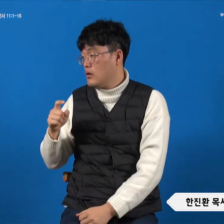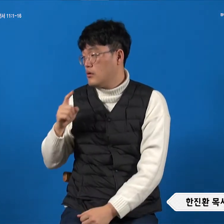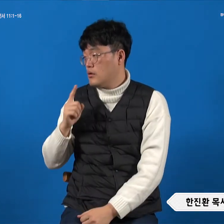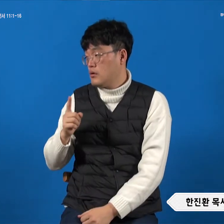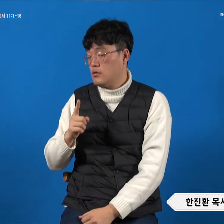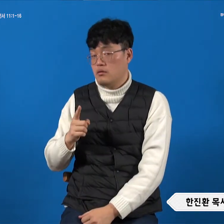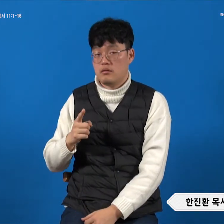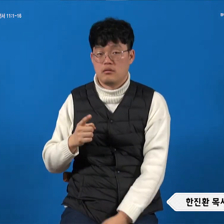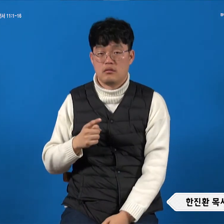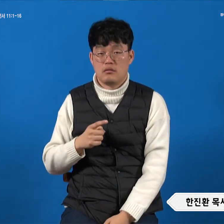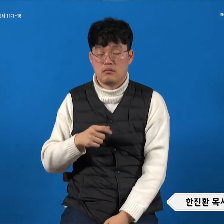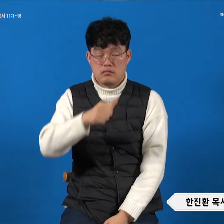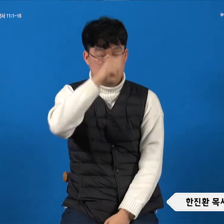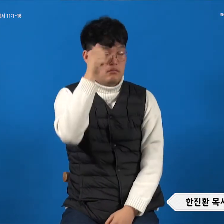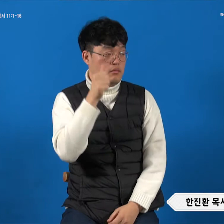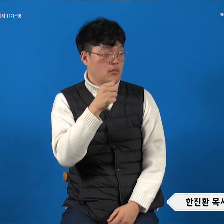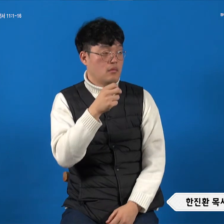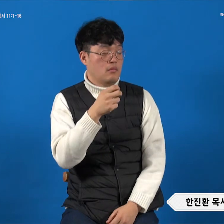기죽게.